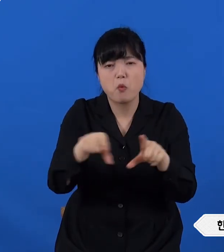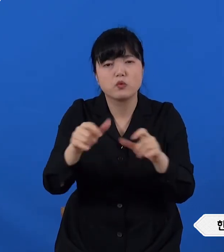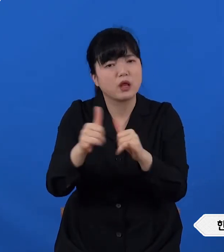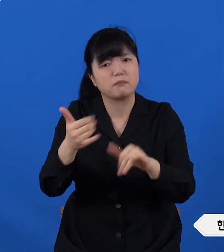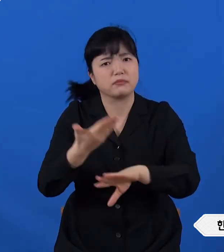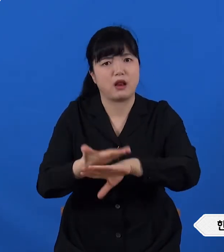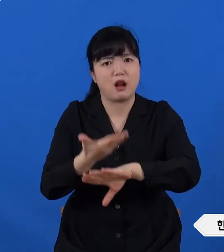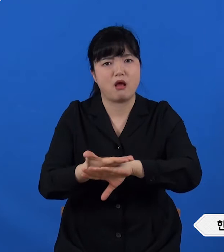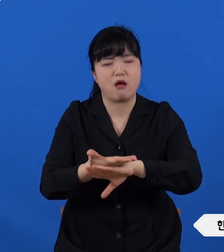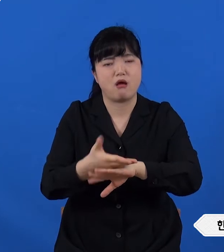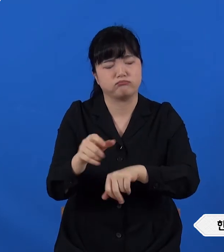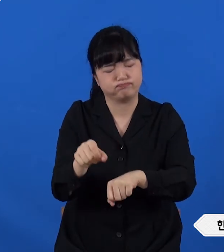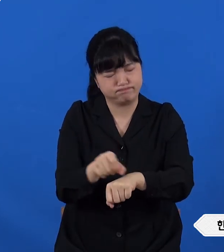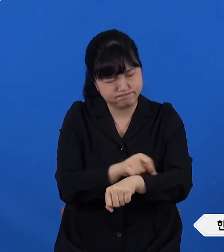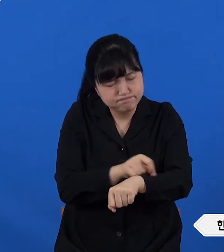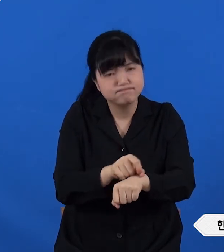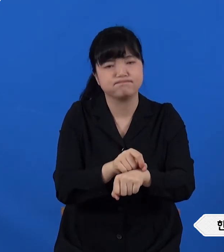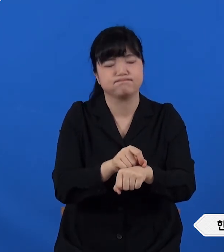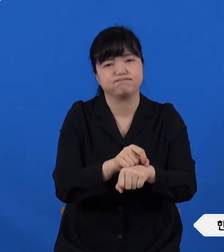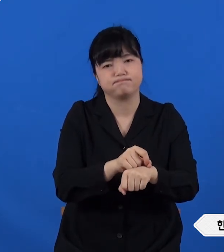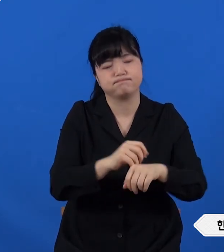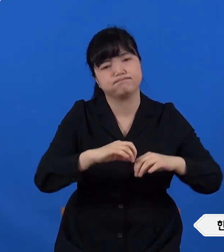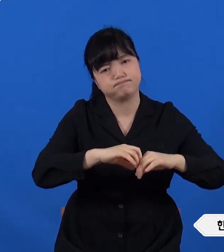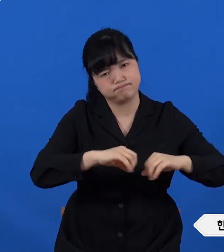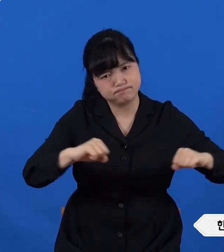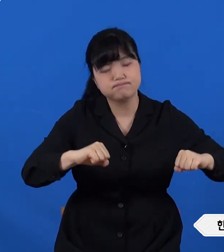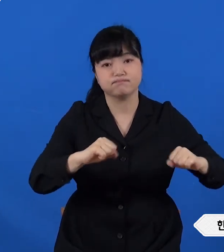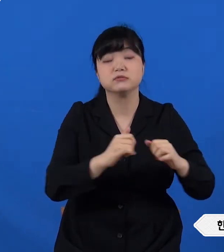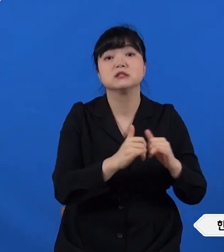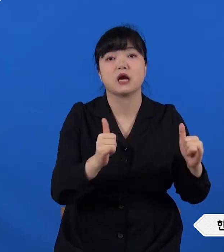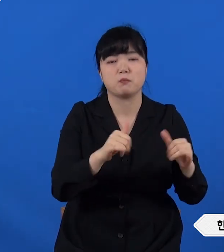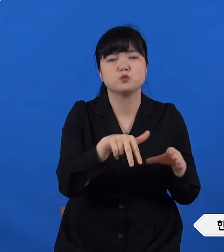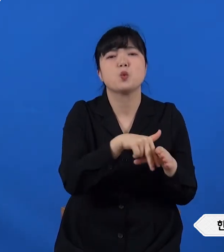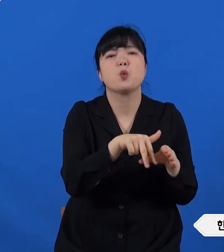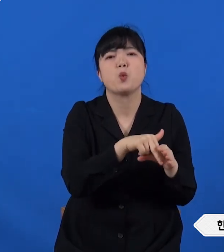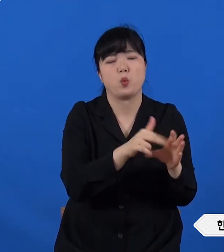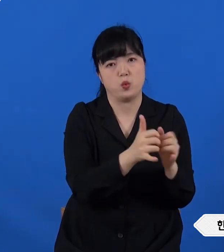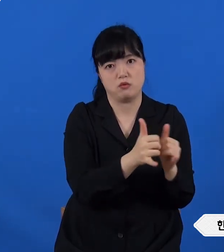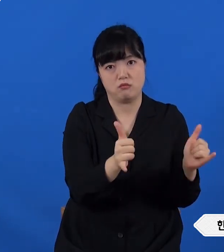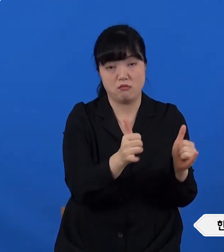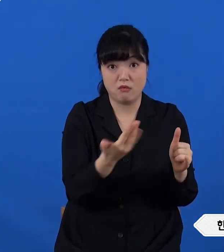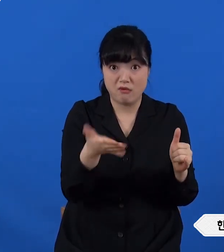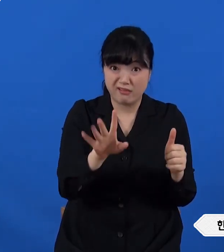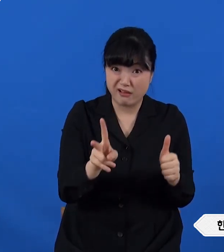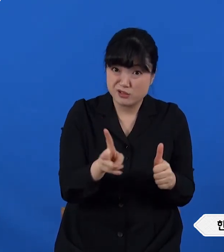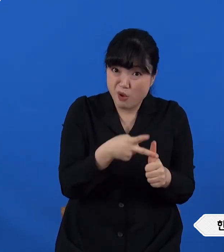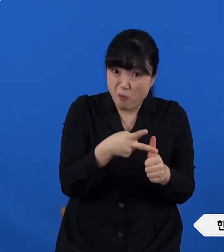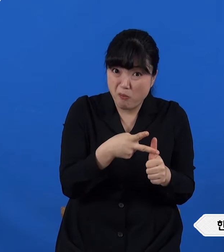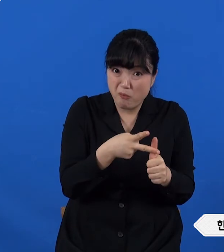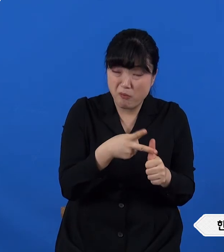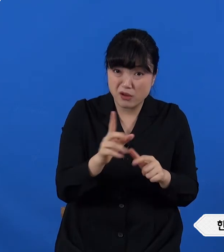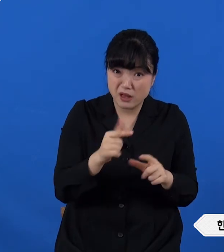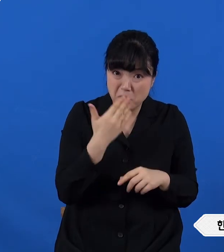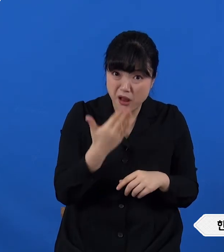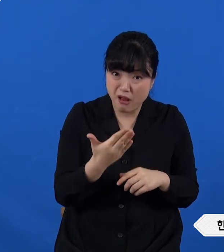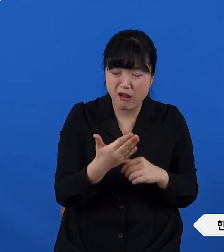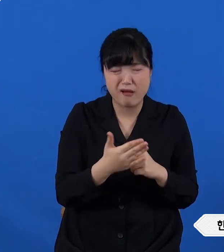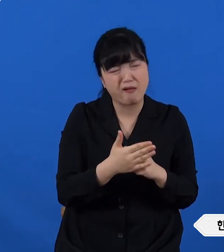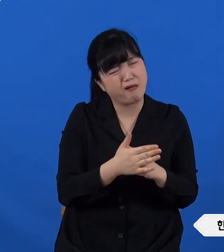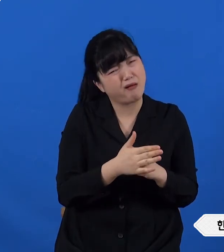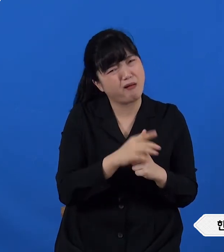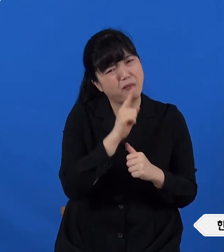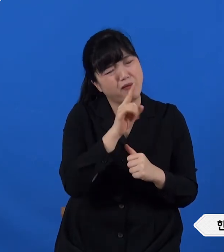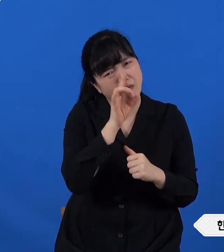구별된 특별한 종교인입니다. 그 종교인이 첩을 데리고 사는 그런 말도 안 되는